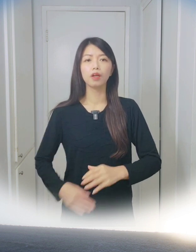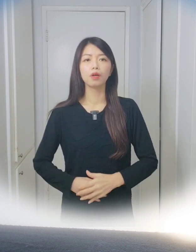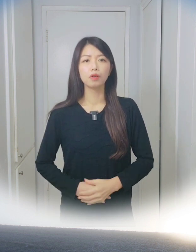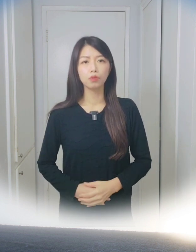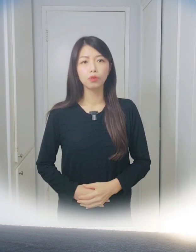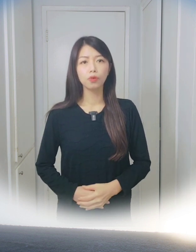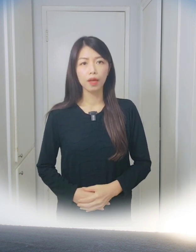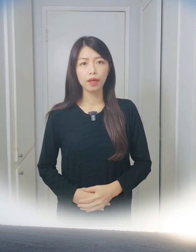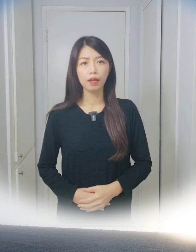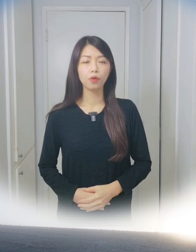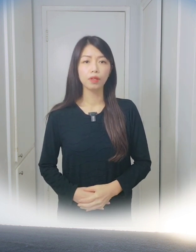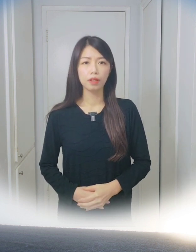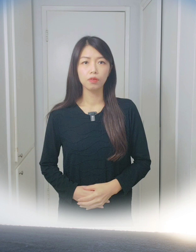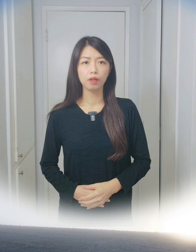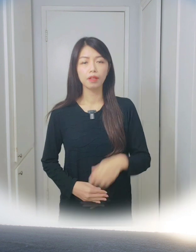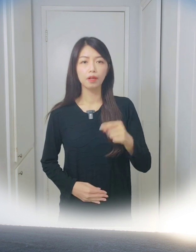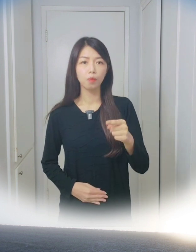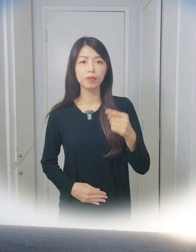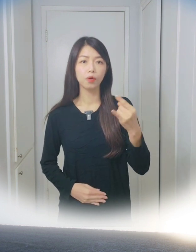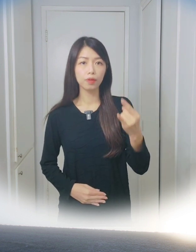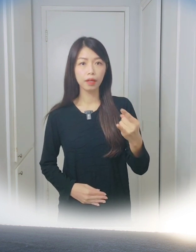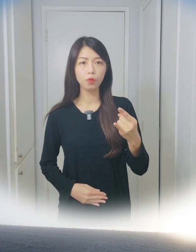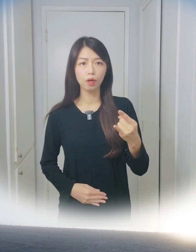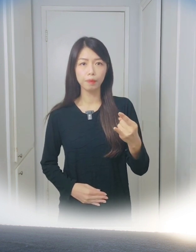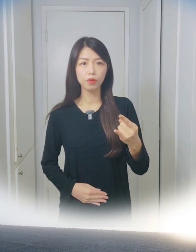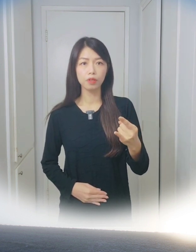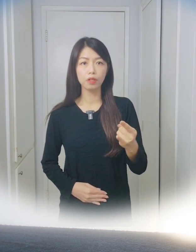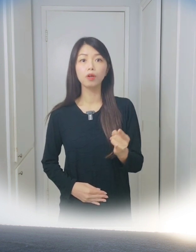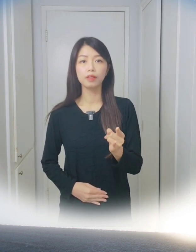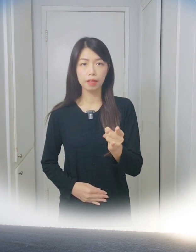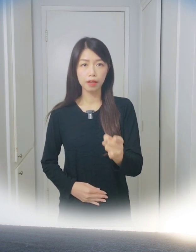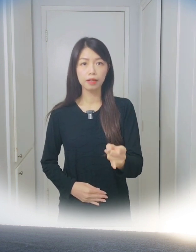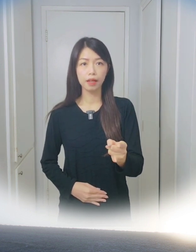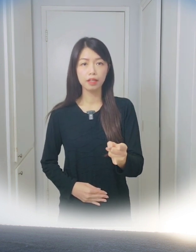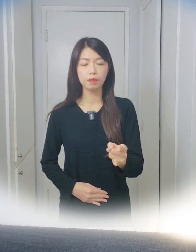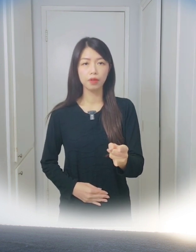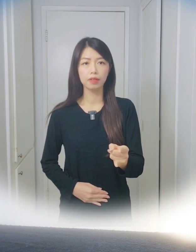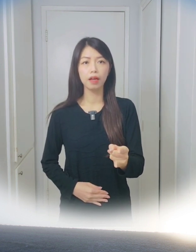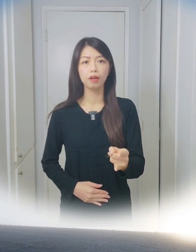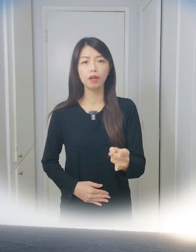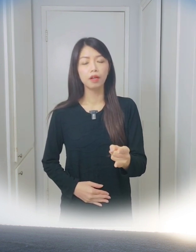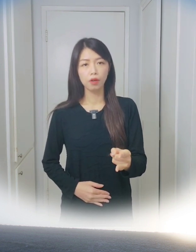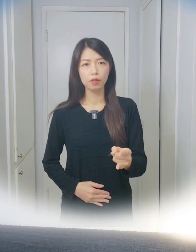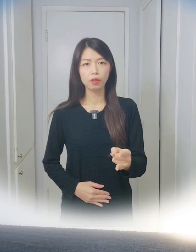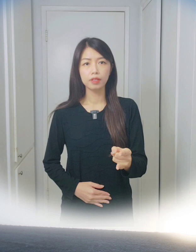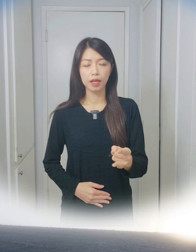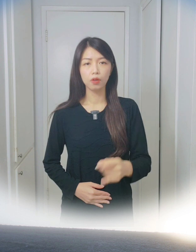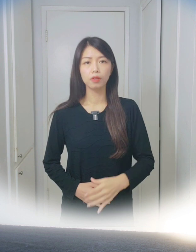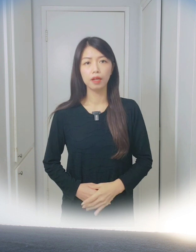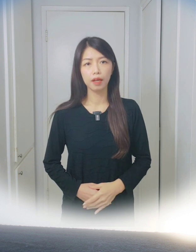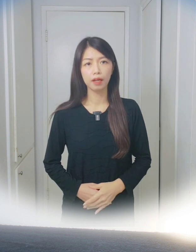자녀들에게. 누구누구에게라고 하는 뜻의 수어는 검지하고 새끼손가락만 펴주셔서 그 대상을 가리키시면 되는데요.